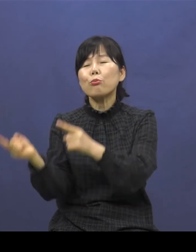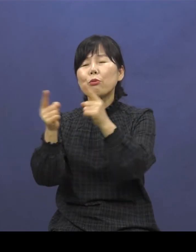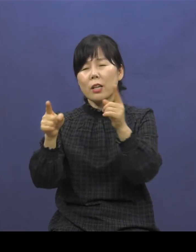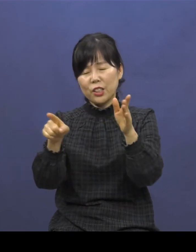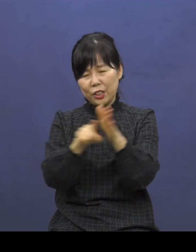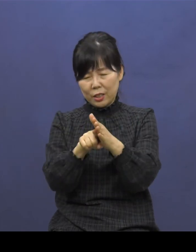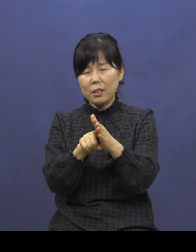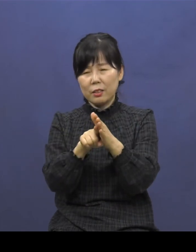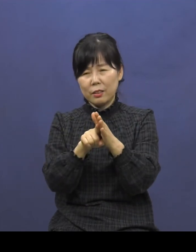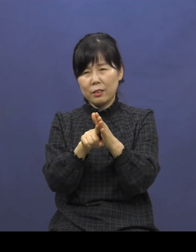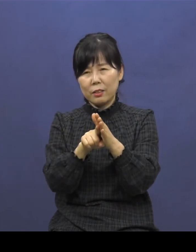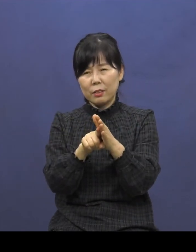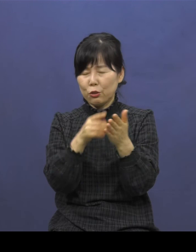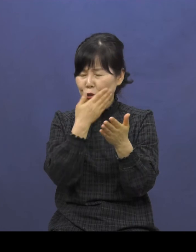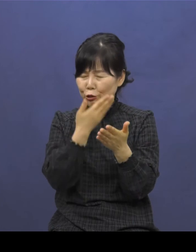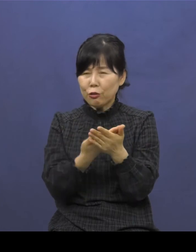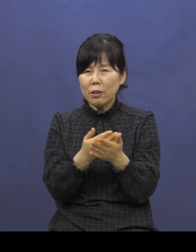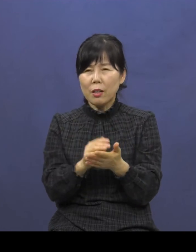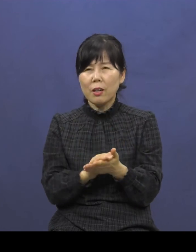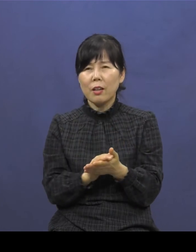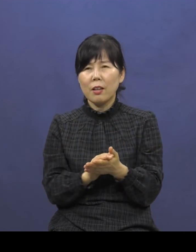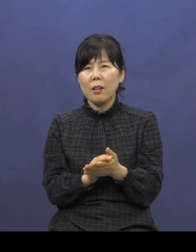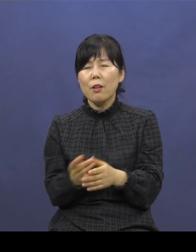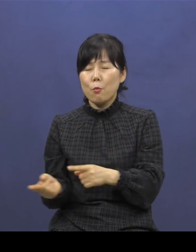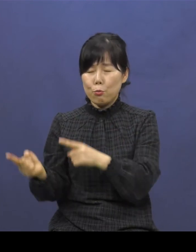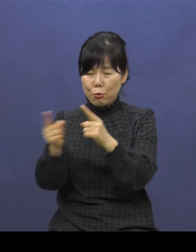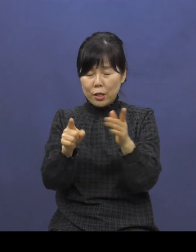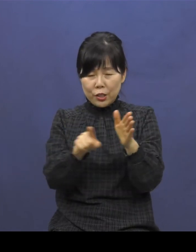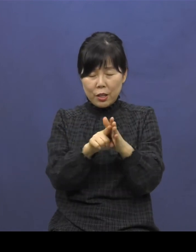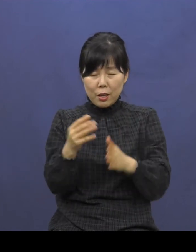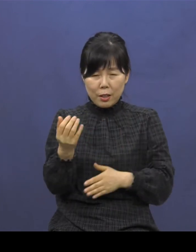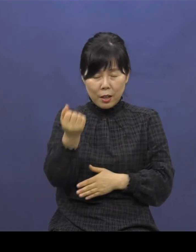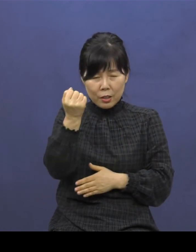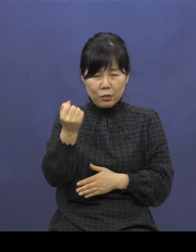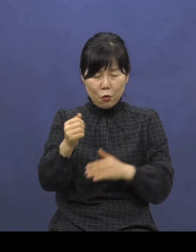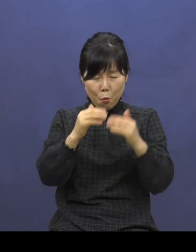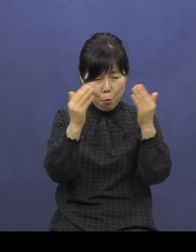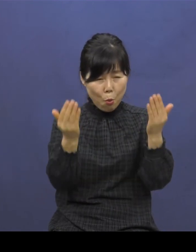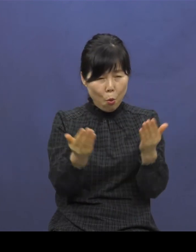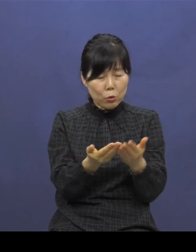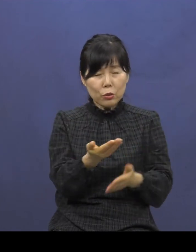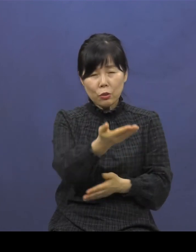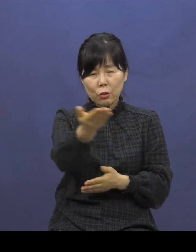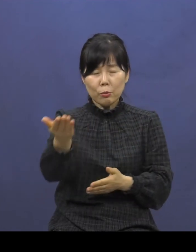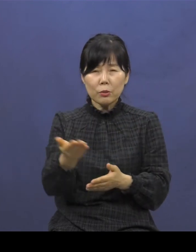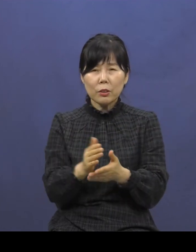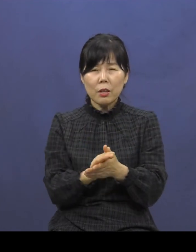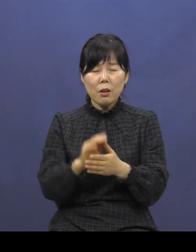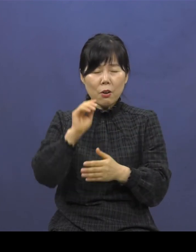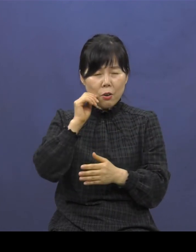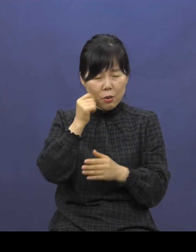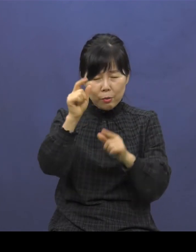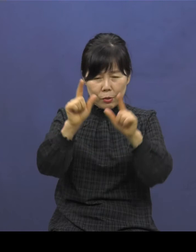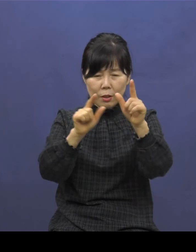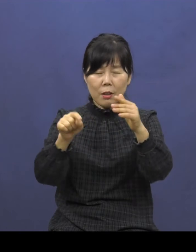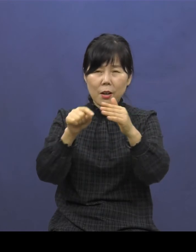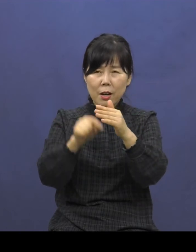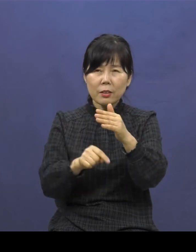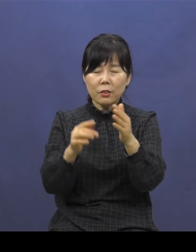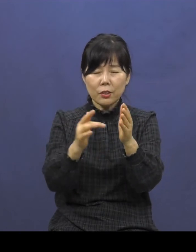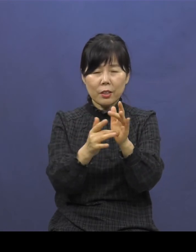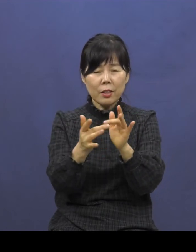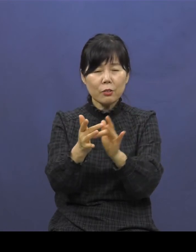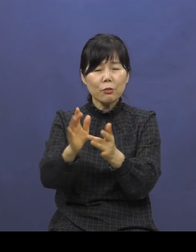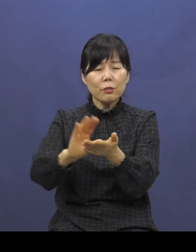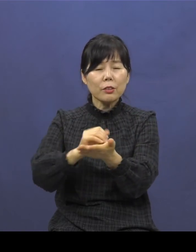신앙, 부활신앙입니다. 이 부활신앙으로 모두가 다 정말 이 어려운 상황